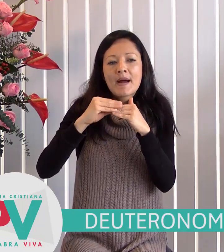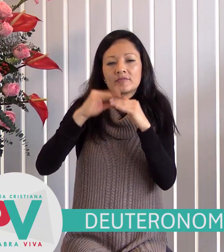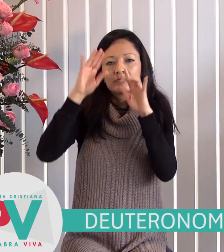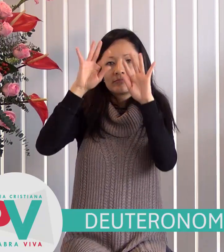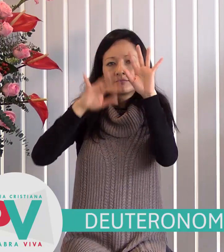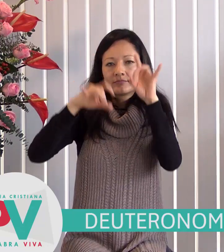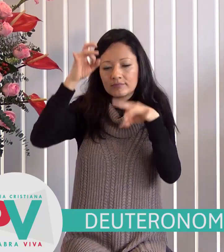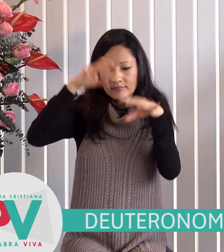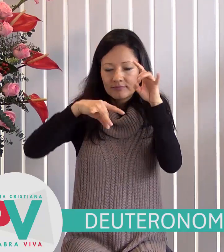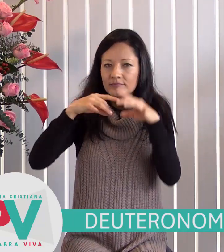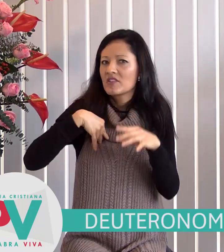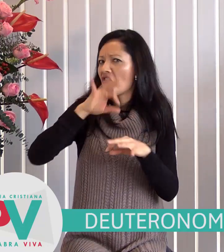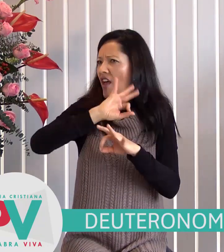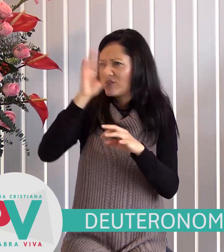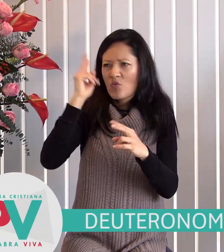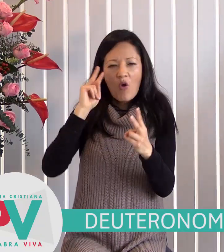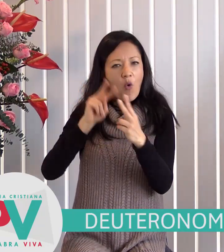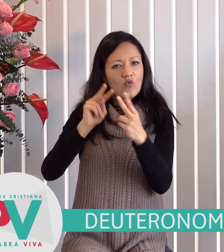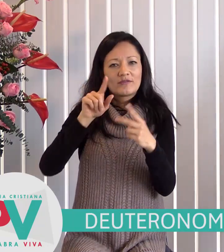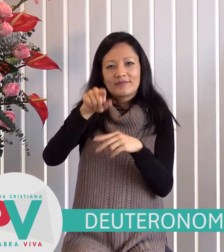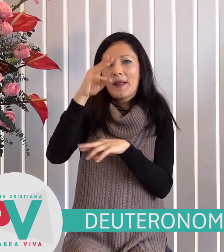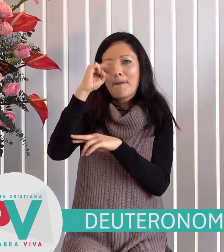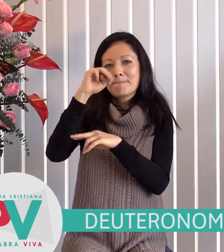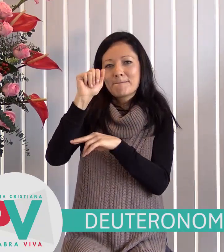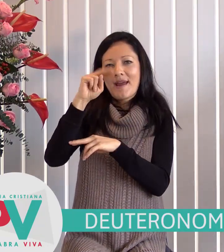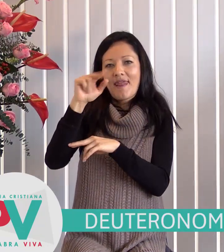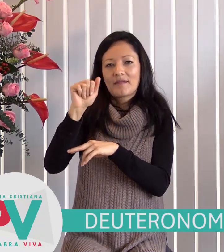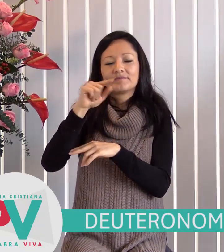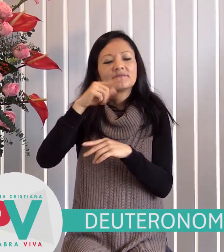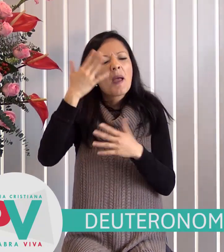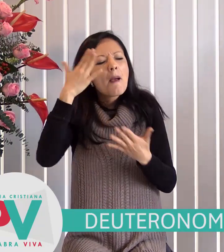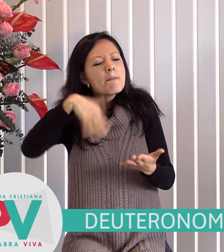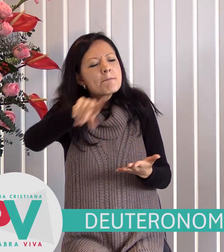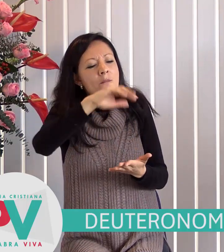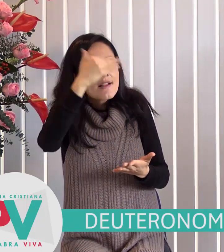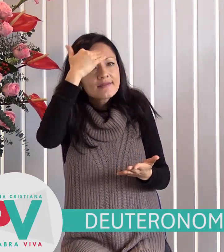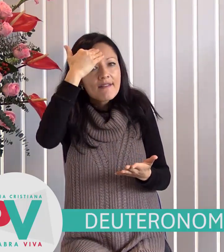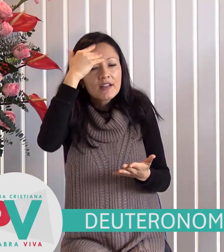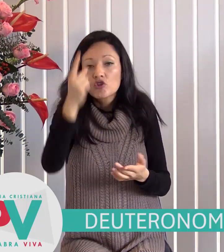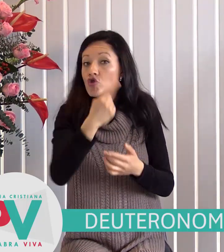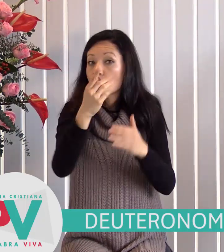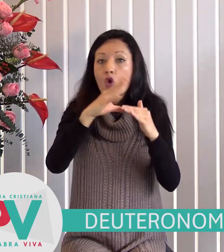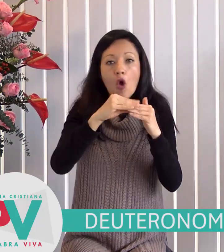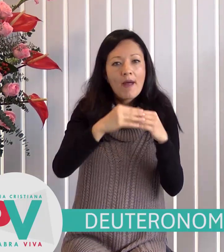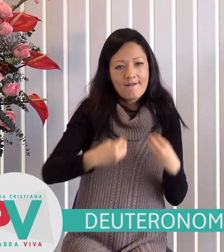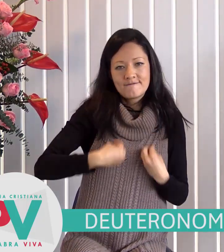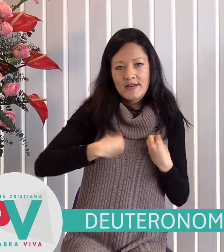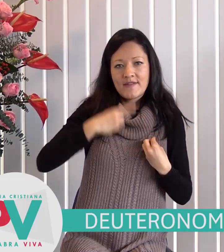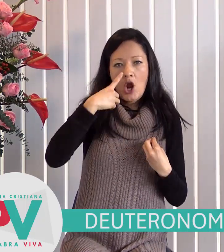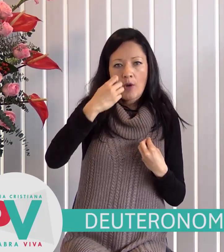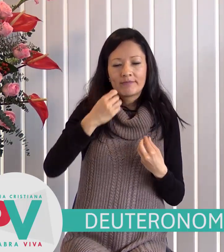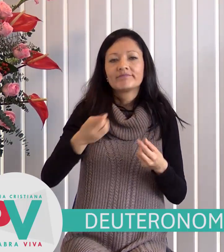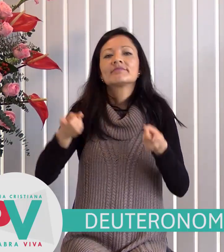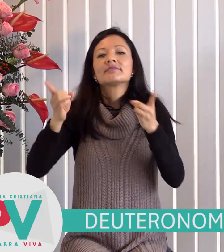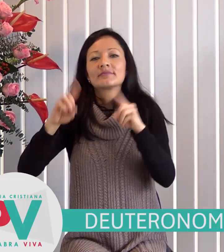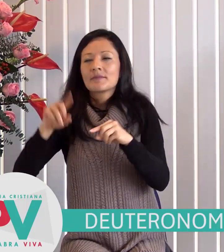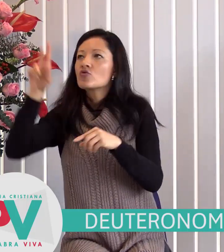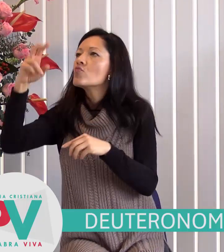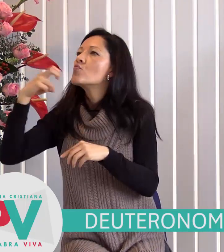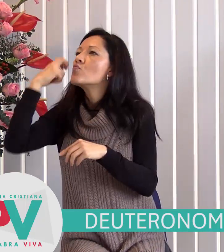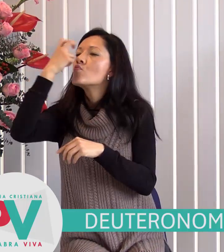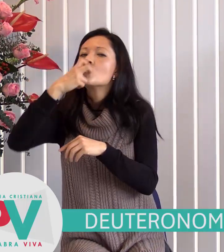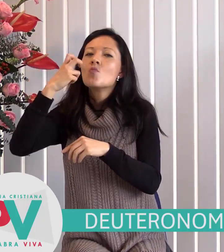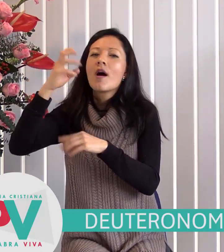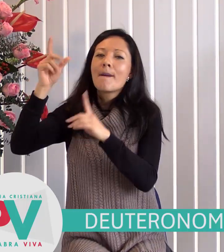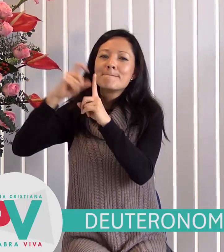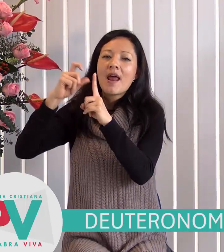la habían conocido, para hacerte saber que no solo de pan vivirá el hombre, mas de todo lo que sale de la boca de